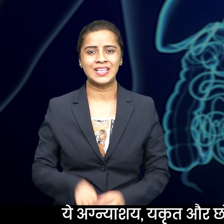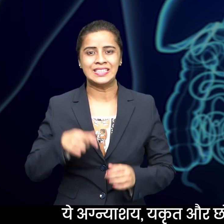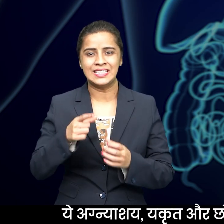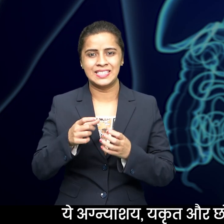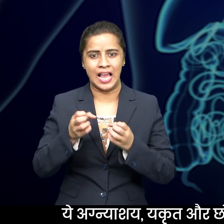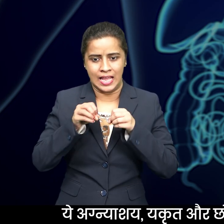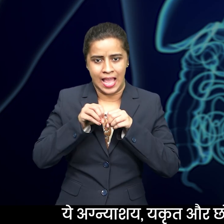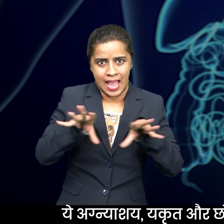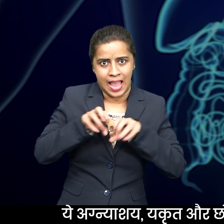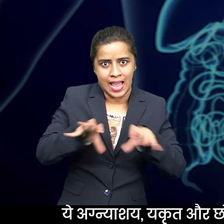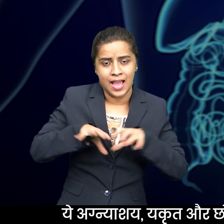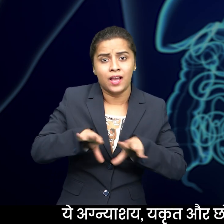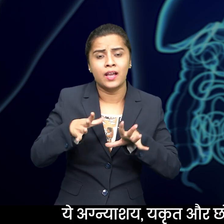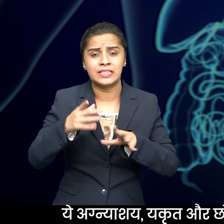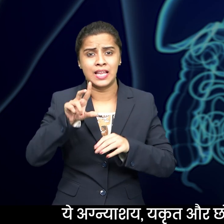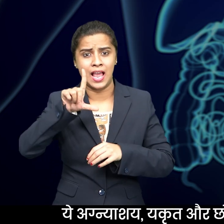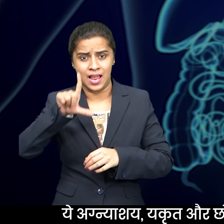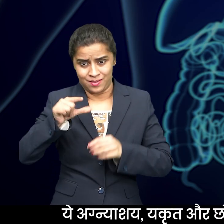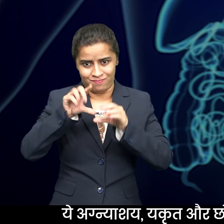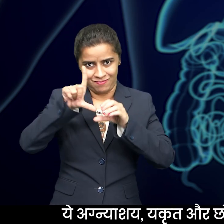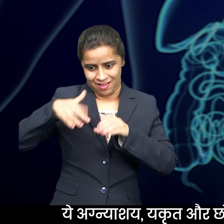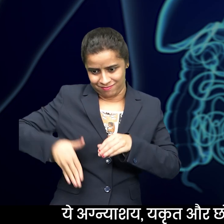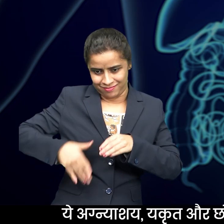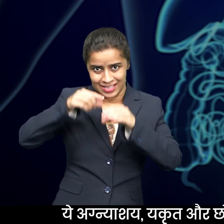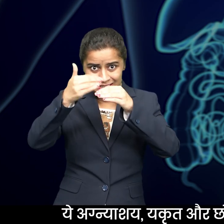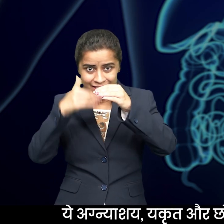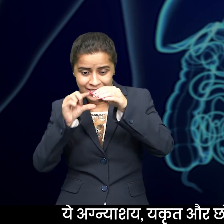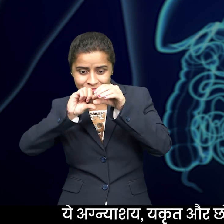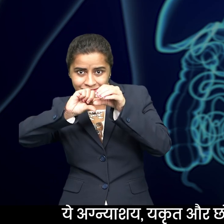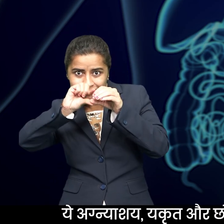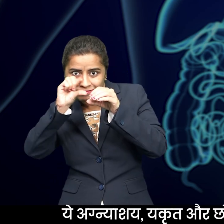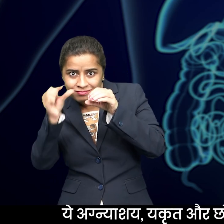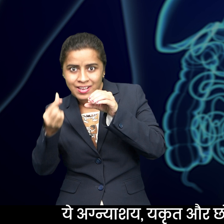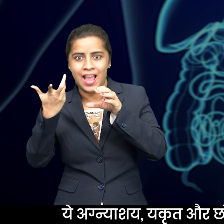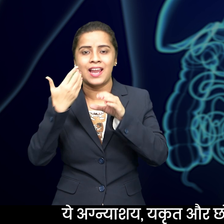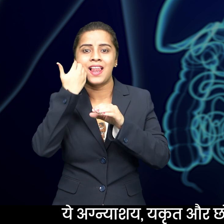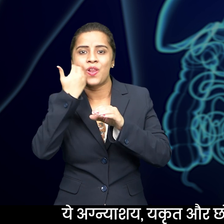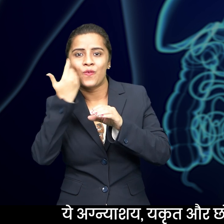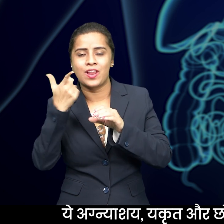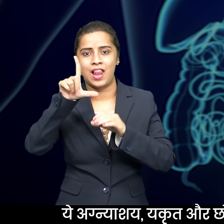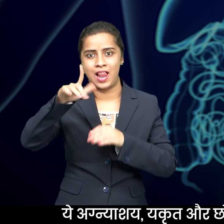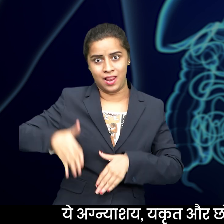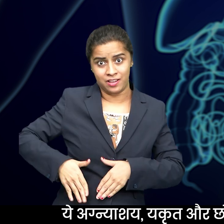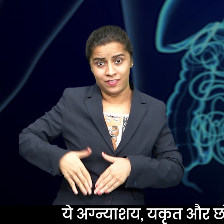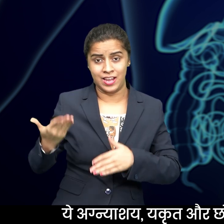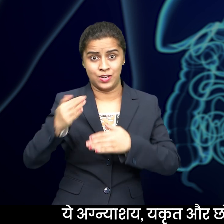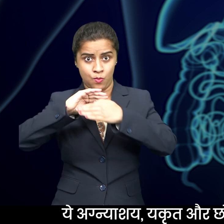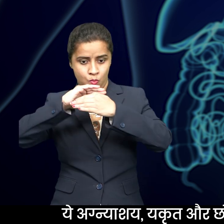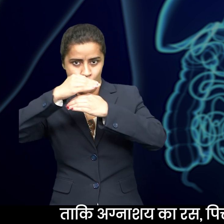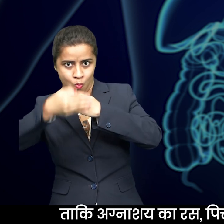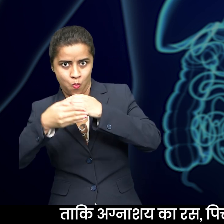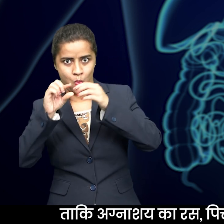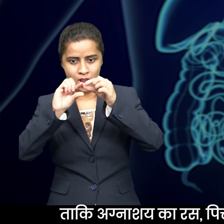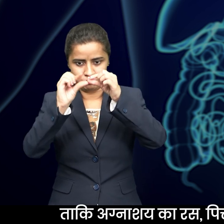ये अग्न्याशय यकृत और छोटी आंत की दीवारों को उत्तेजित करते